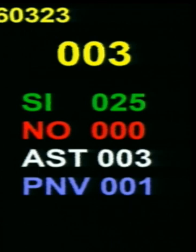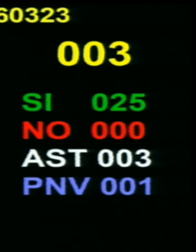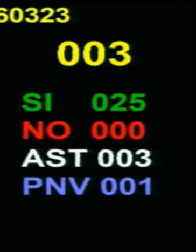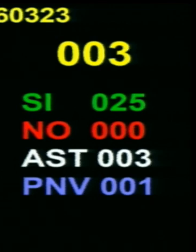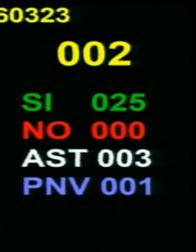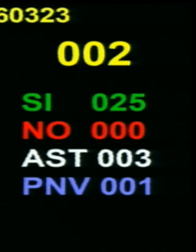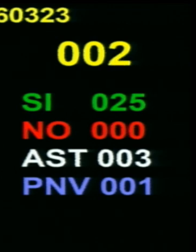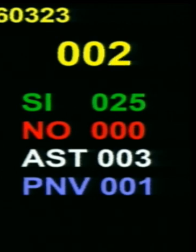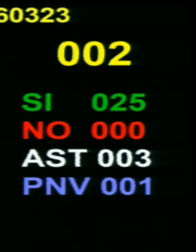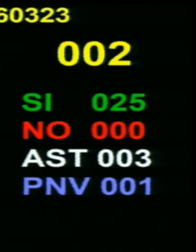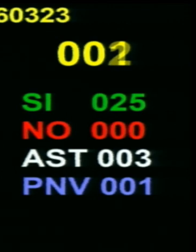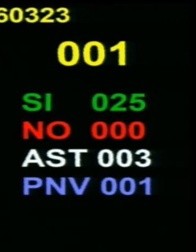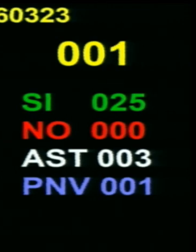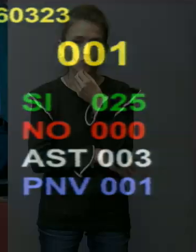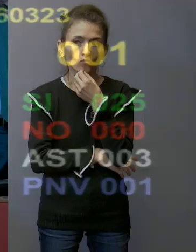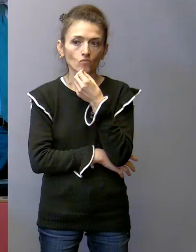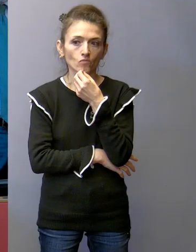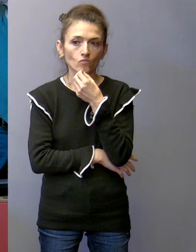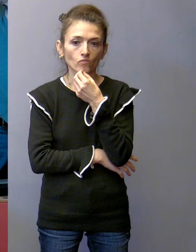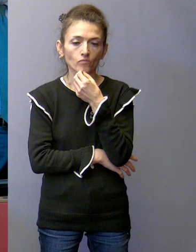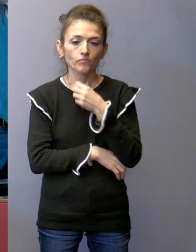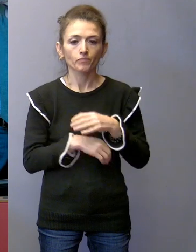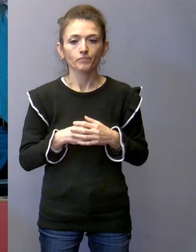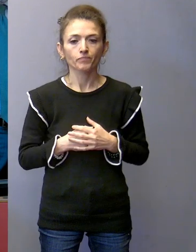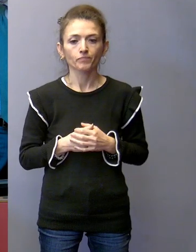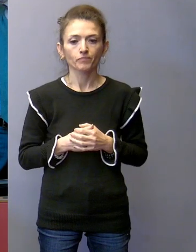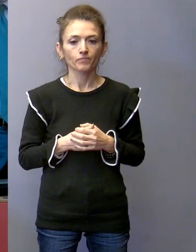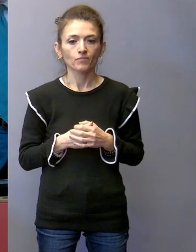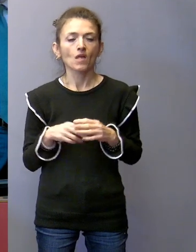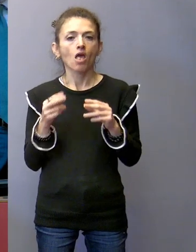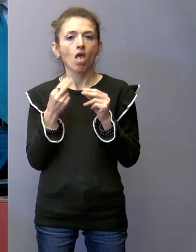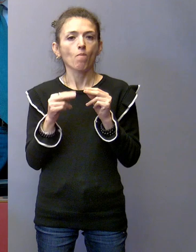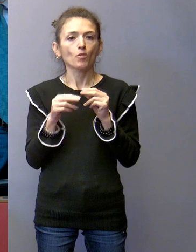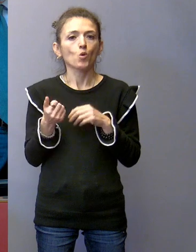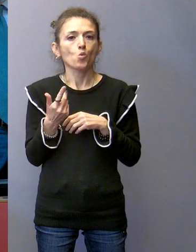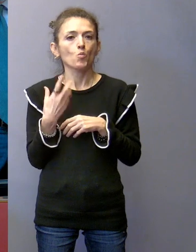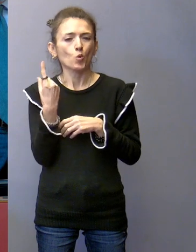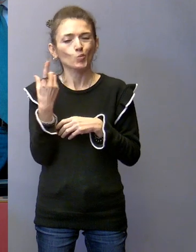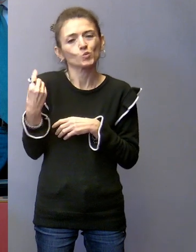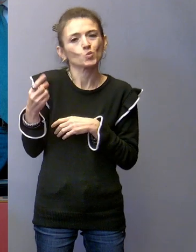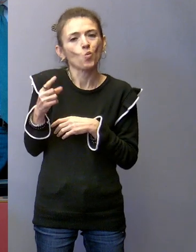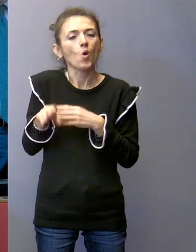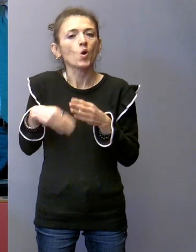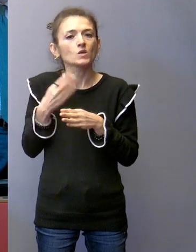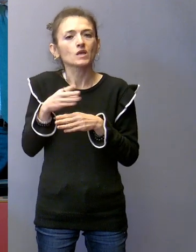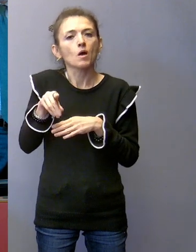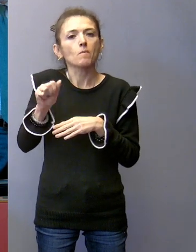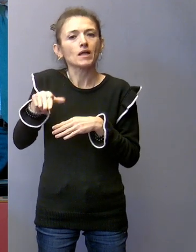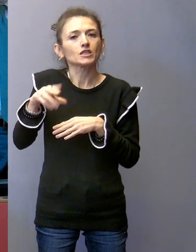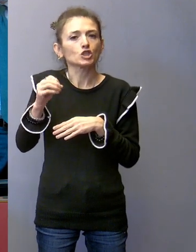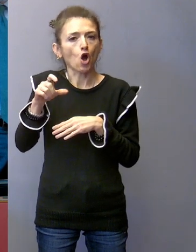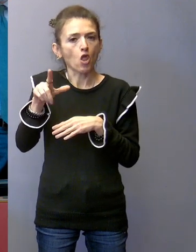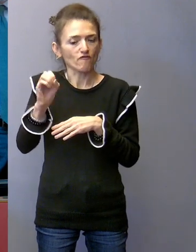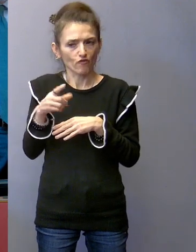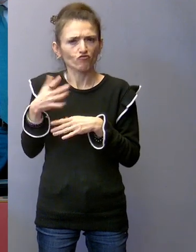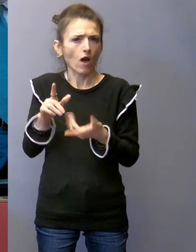eravate distratti l'emendamento numero 1 a quello del consigliere Pandolfo così come modificato